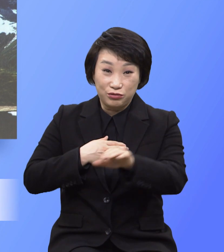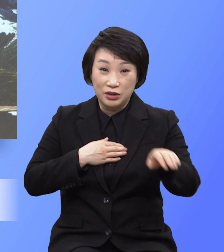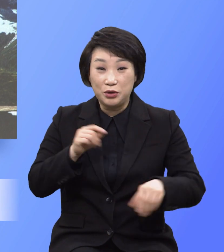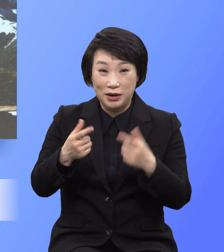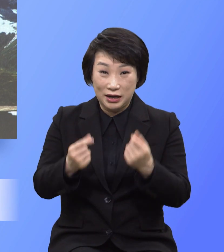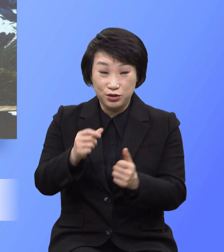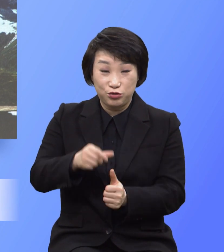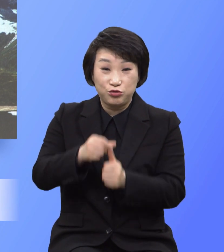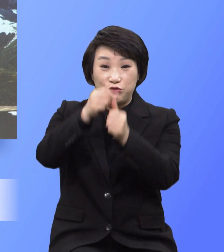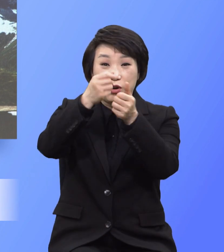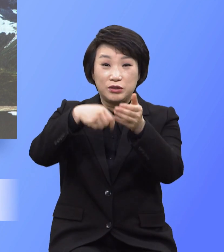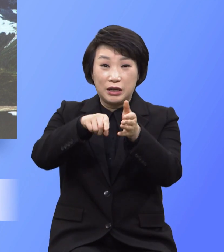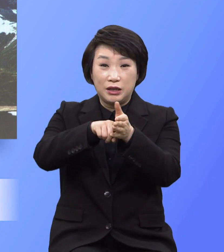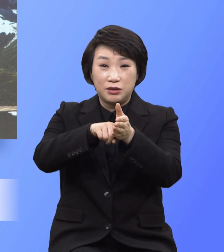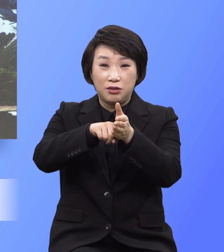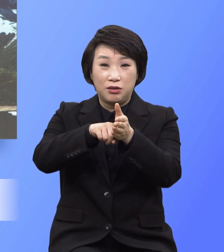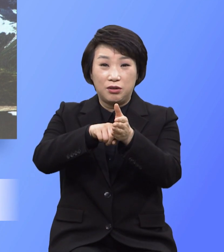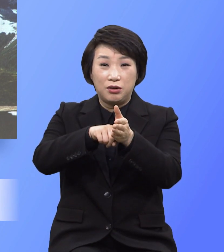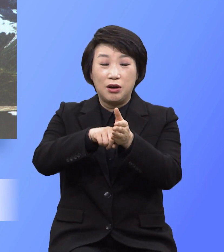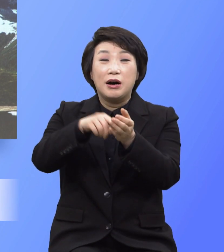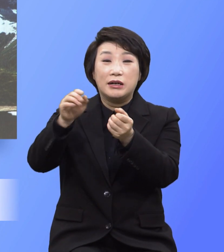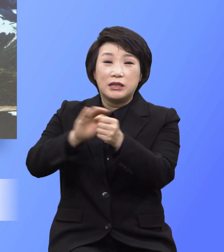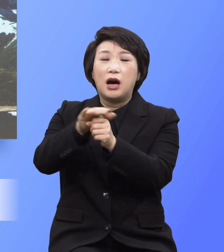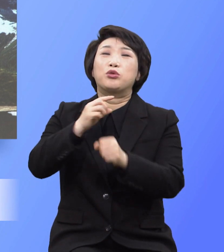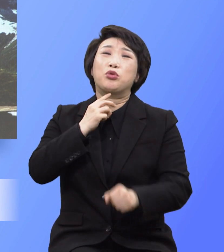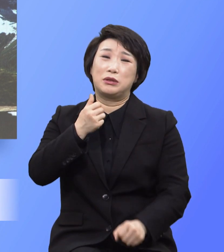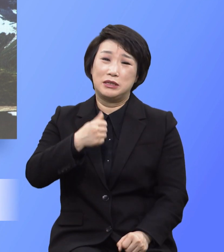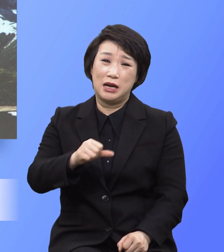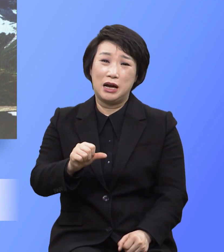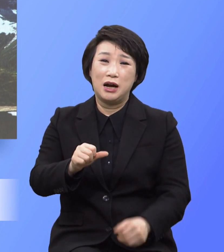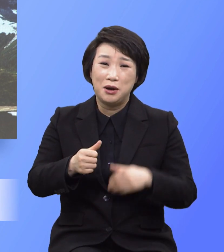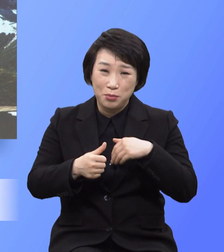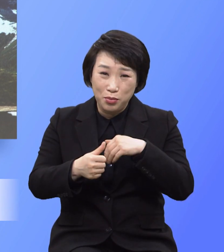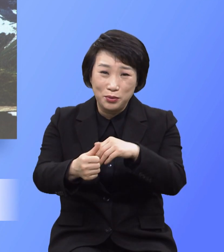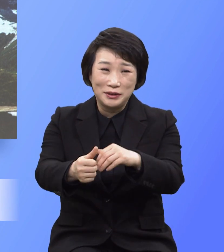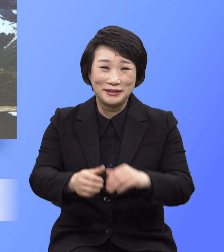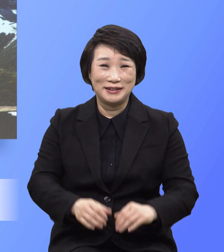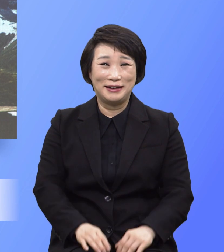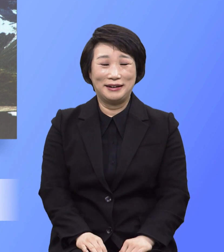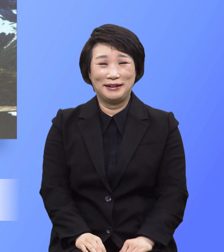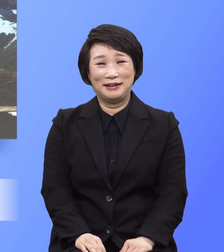이렇게 구원하시려고 사랑하는 독생자를 주셨다.